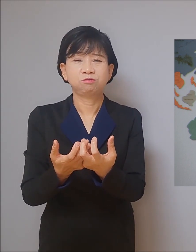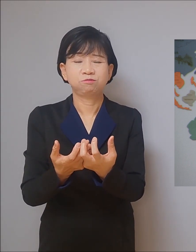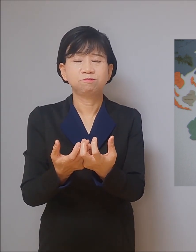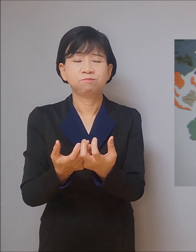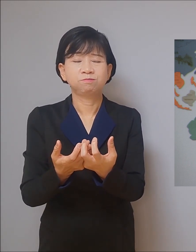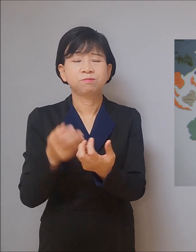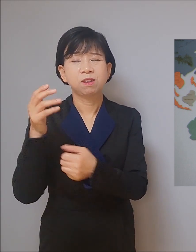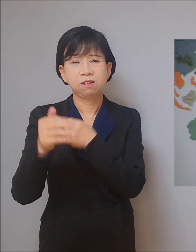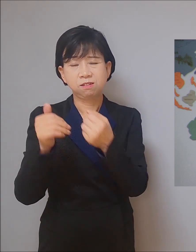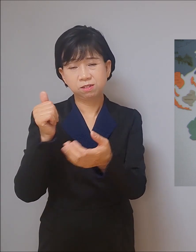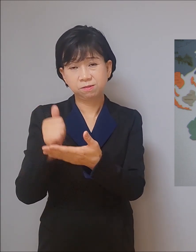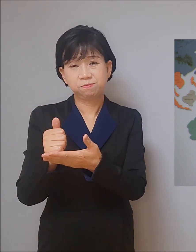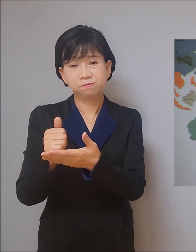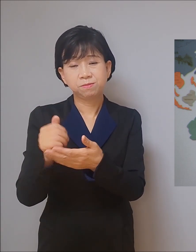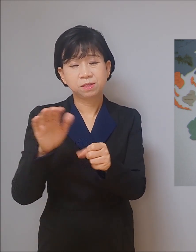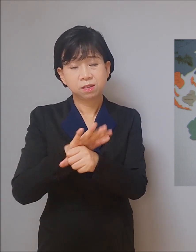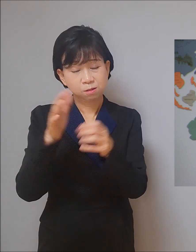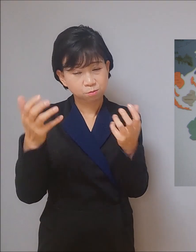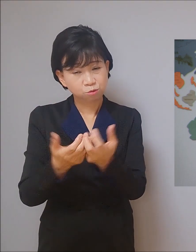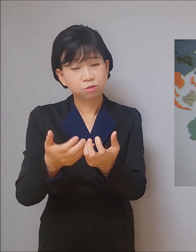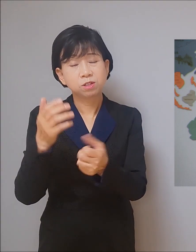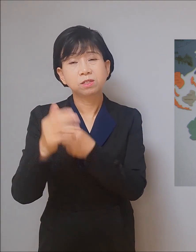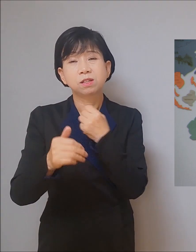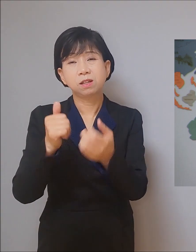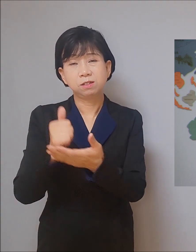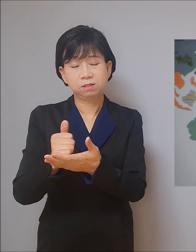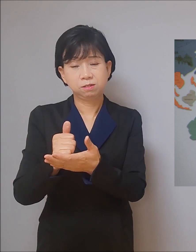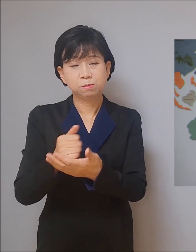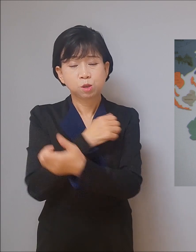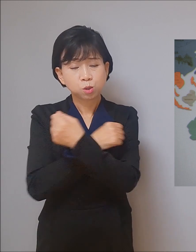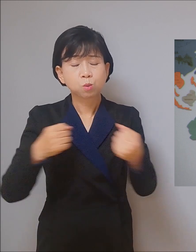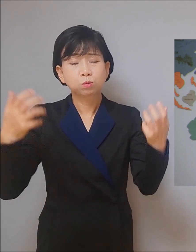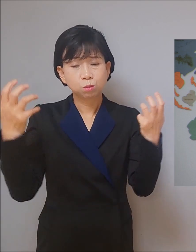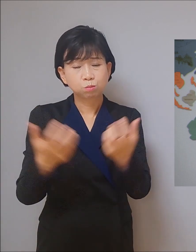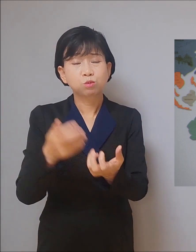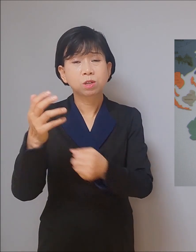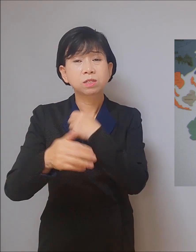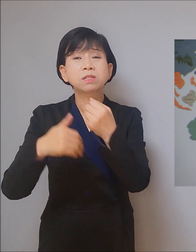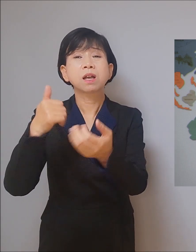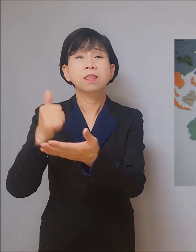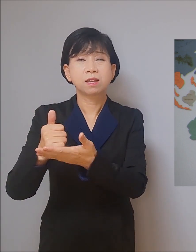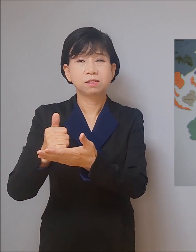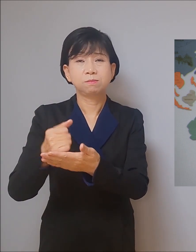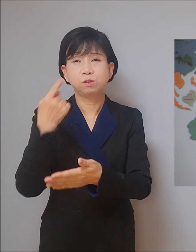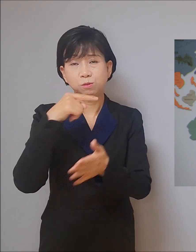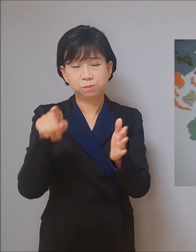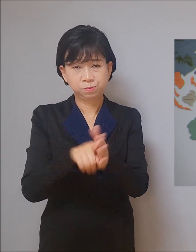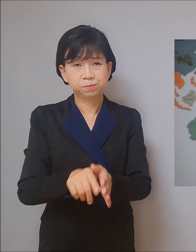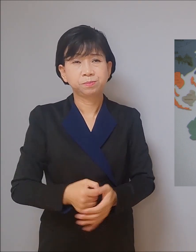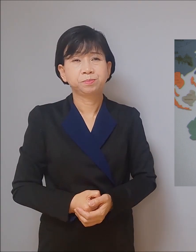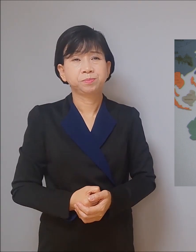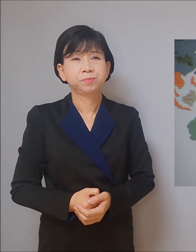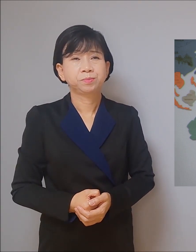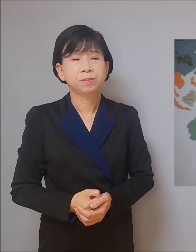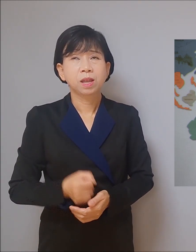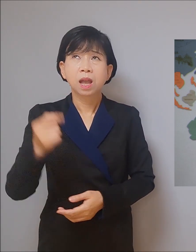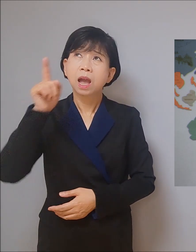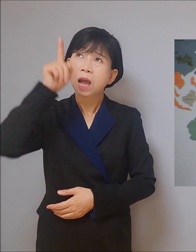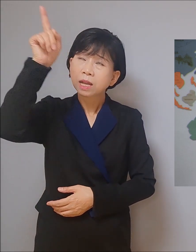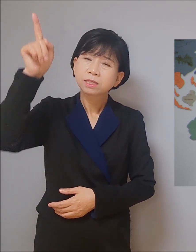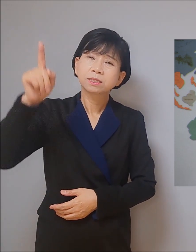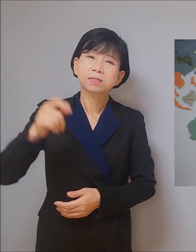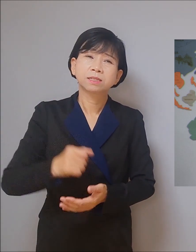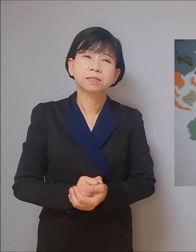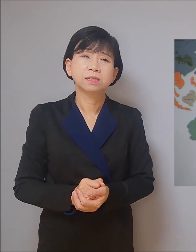자비가 풍성하신, 사랑이 풍성하신, 용서가 풍성하신 하나님이신 줄 믿습니다. 하늘을